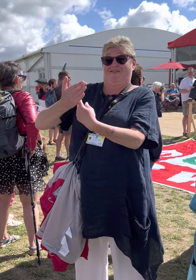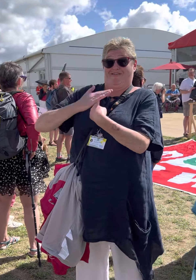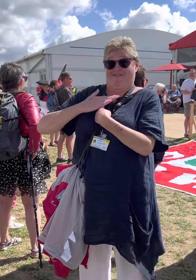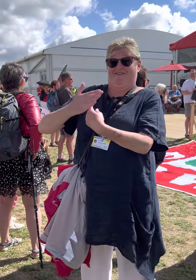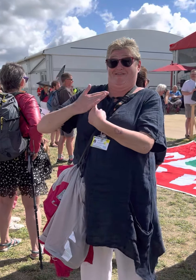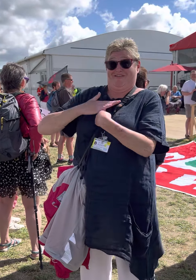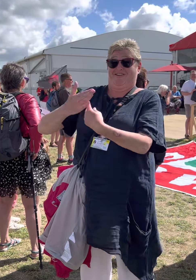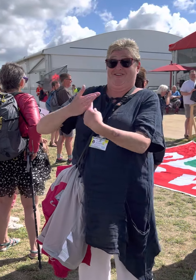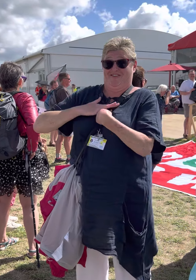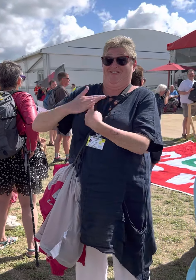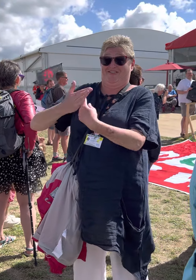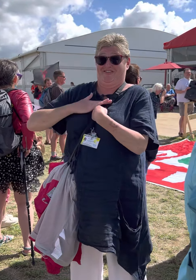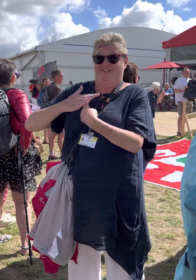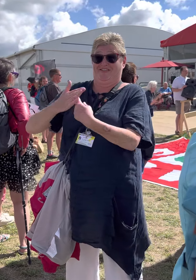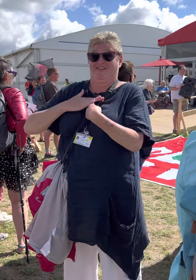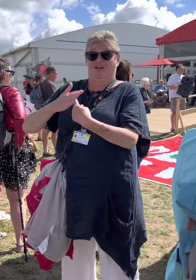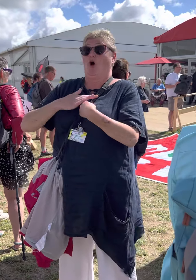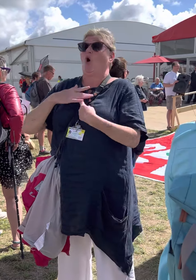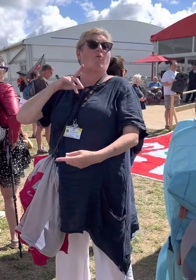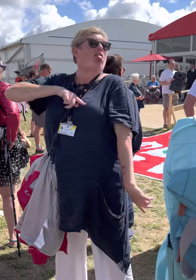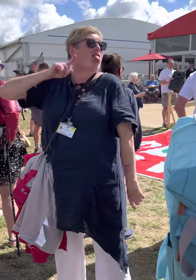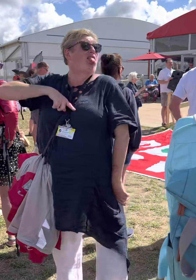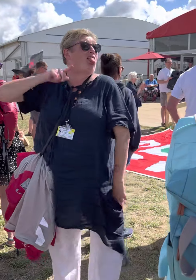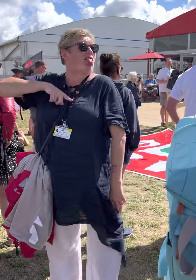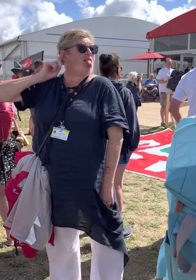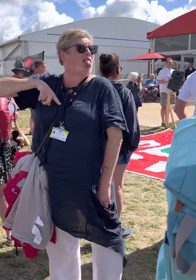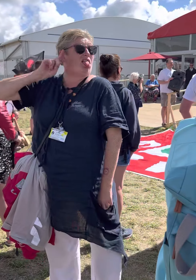hynny. Neu na i ddim.